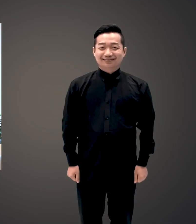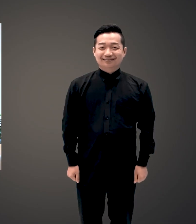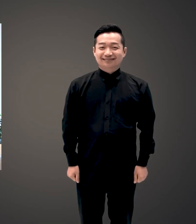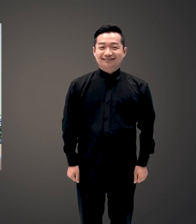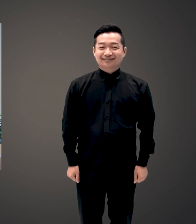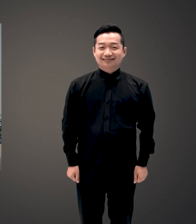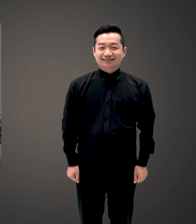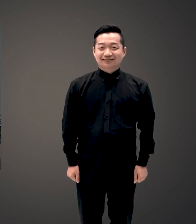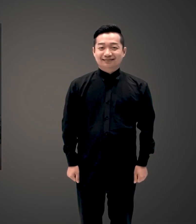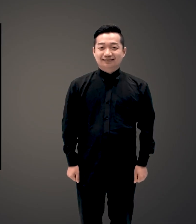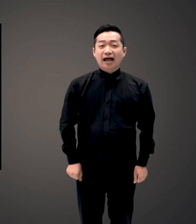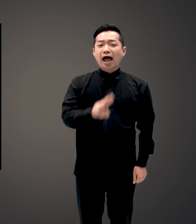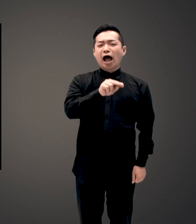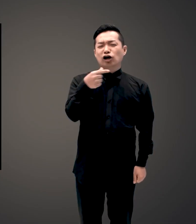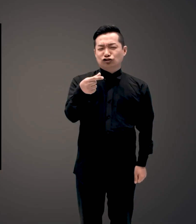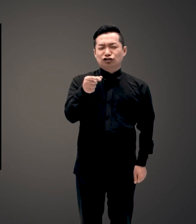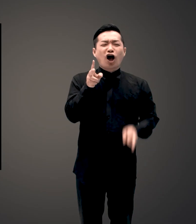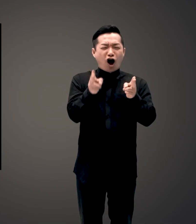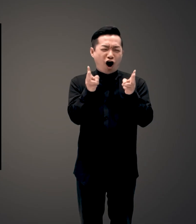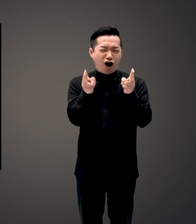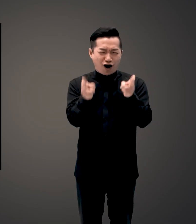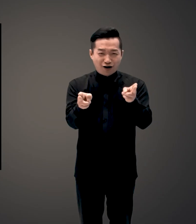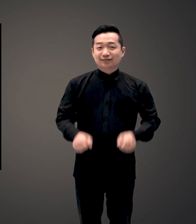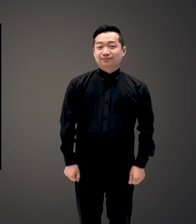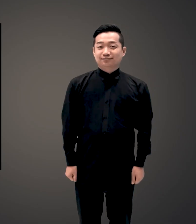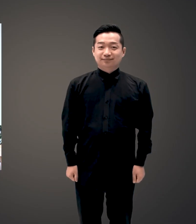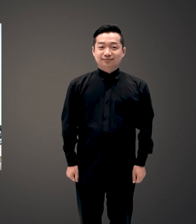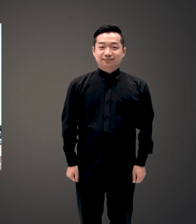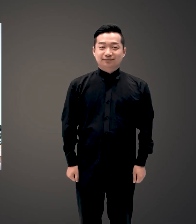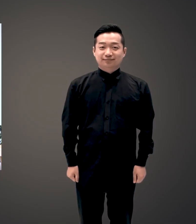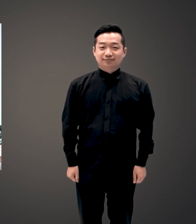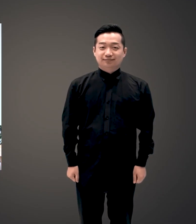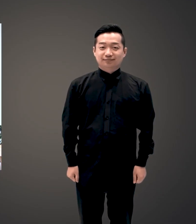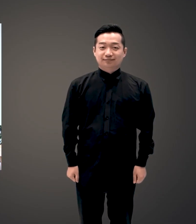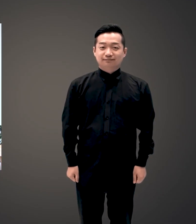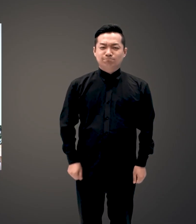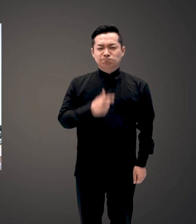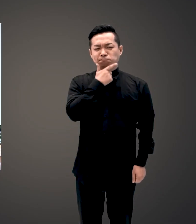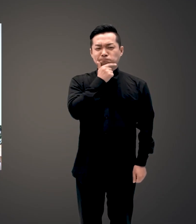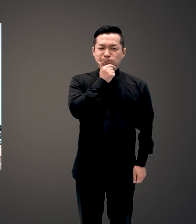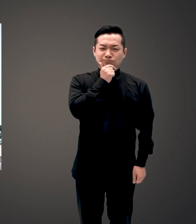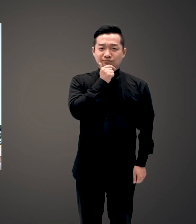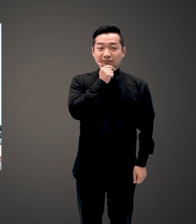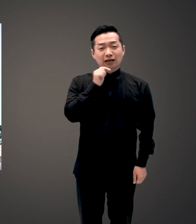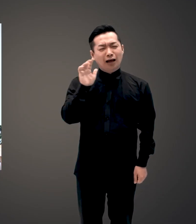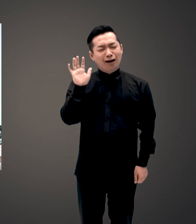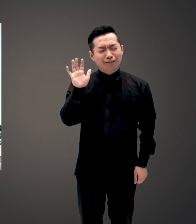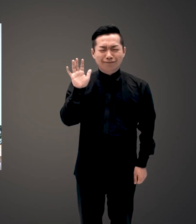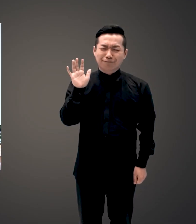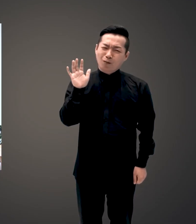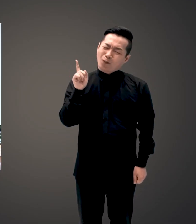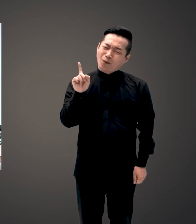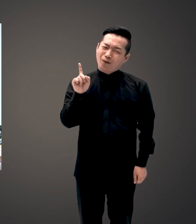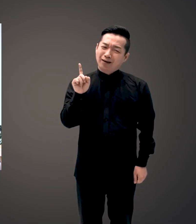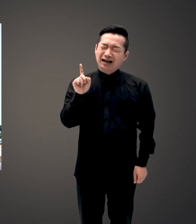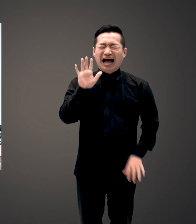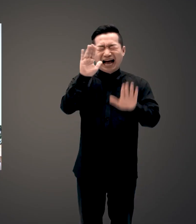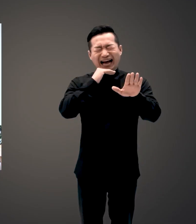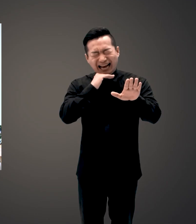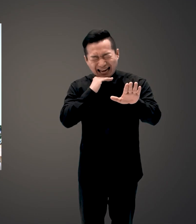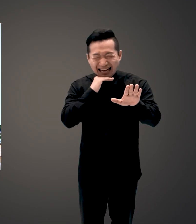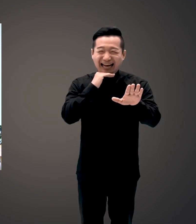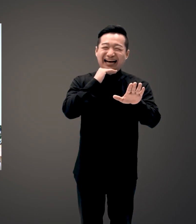워크는 꿈을 위한 것이어야 된다를 이번에 좀 얘기를 하고 싶었고, 근데 우리가 몽상가가 되면